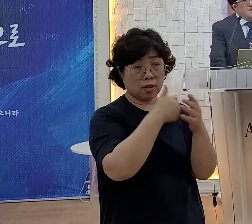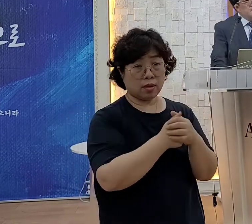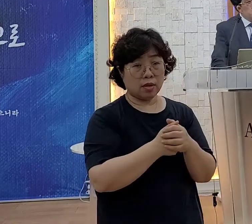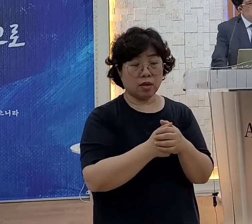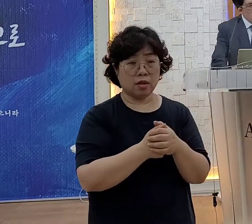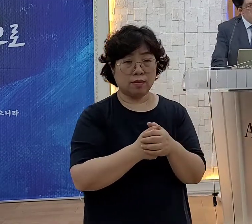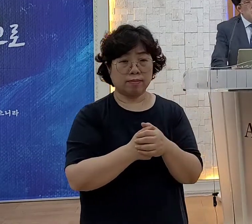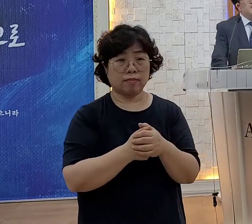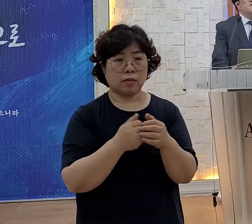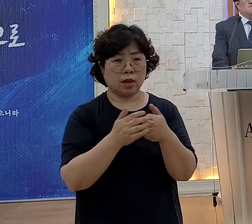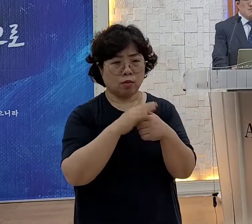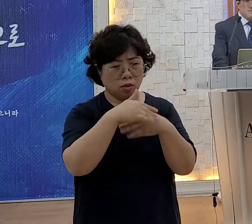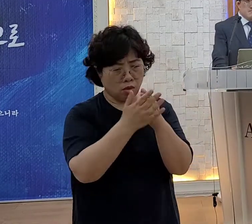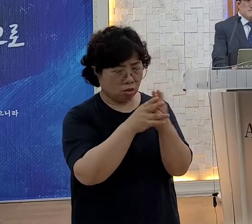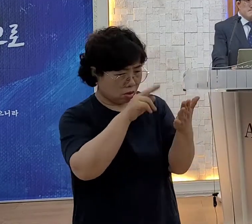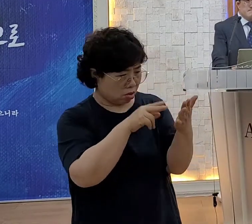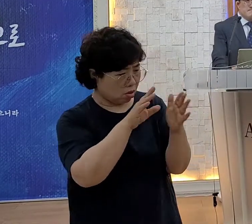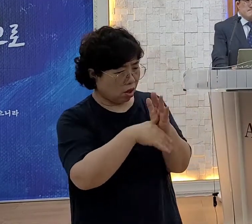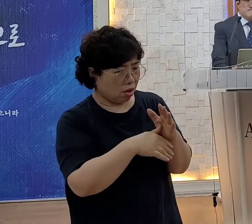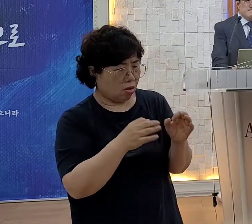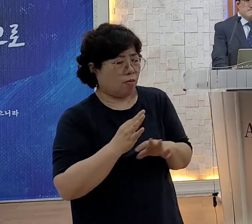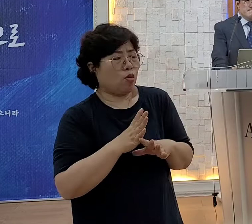이 성경을 볼수록 깜짝깜짝 놀라요.